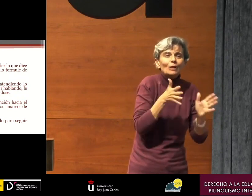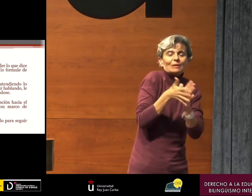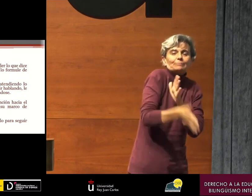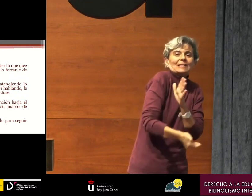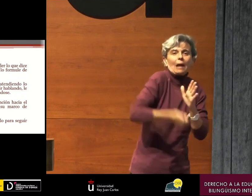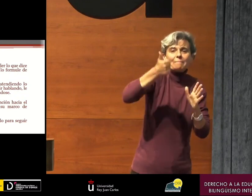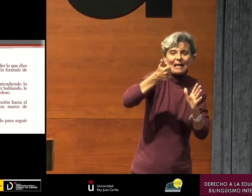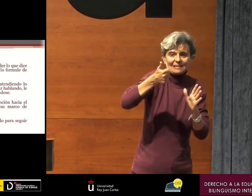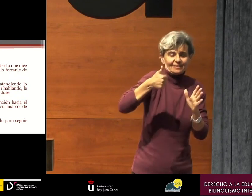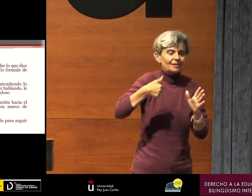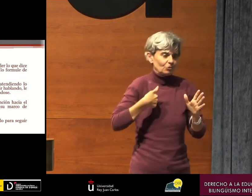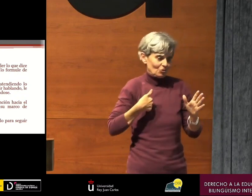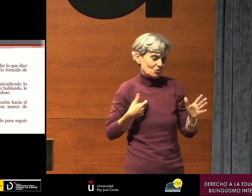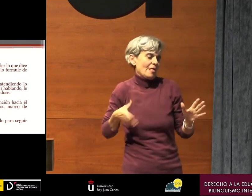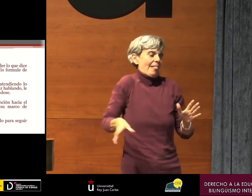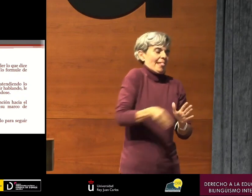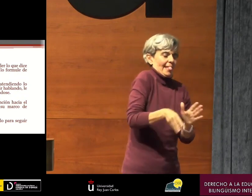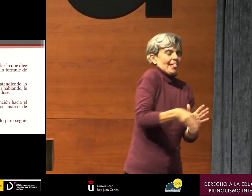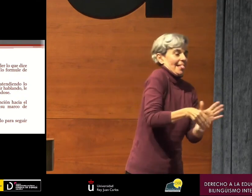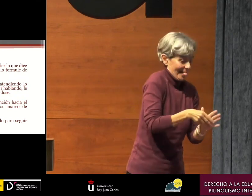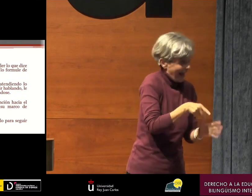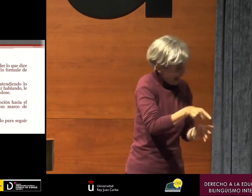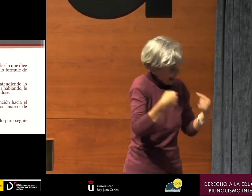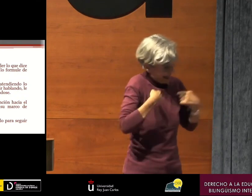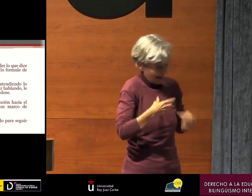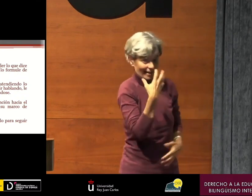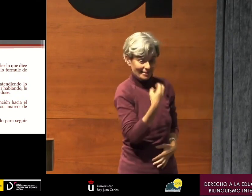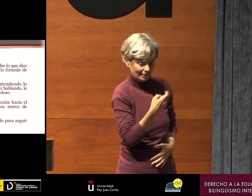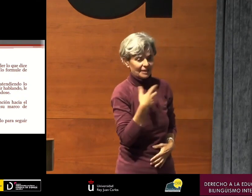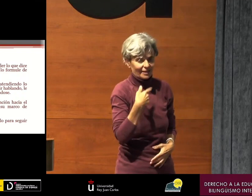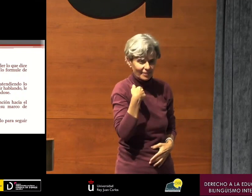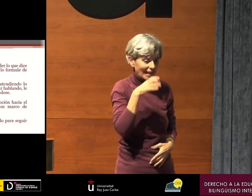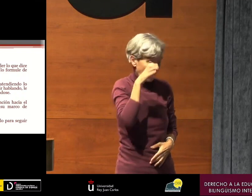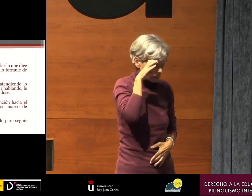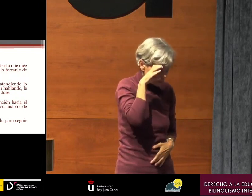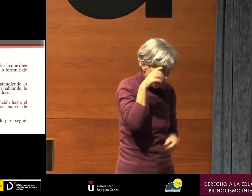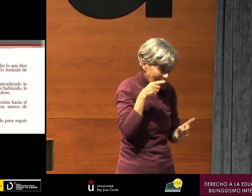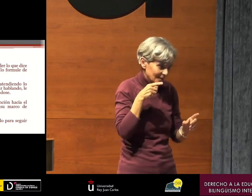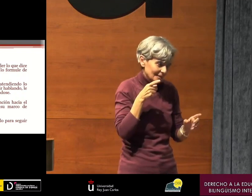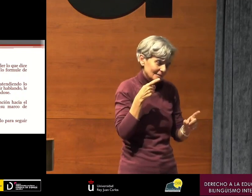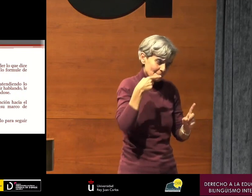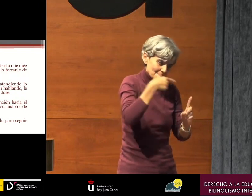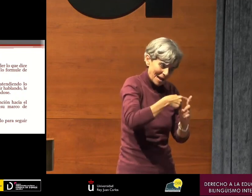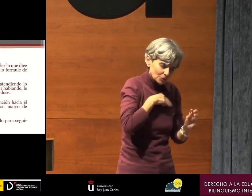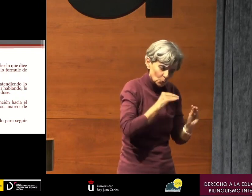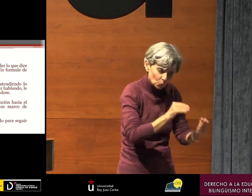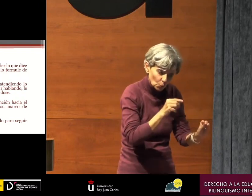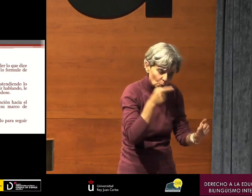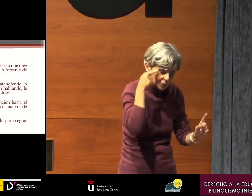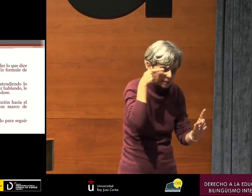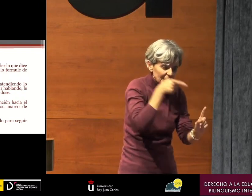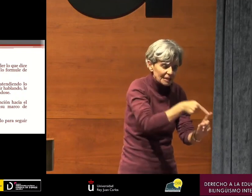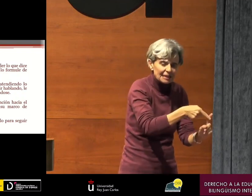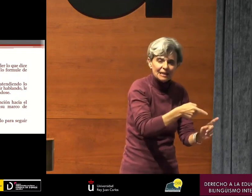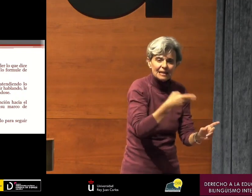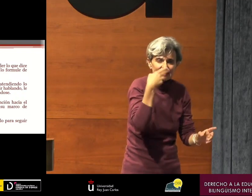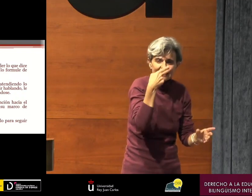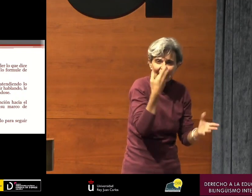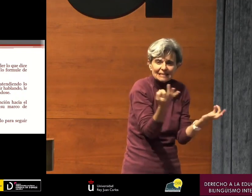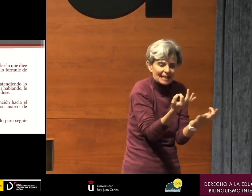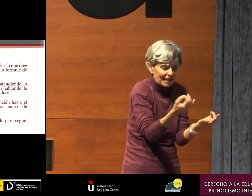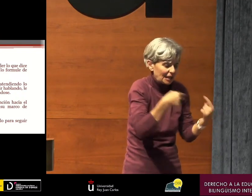darle a conocer cómo explicar sus sentimientos, que a lo mejor él no sabe hacerlo a pesar de que lo está